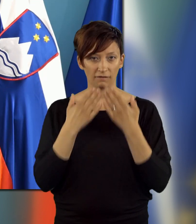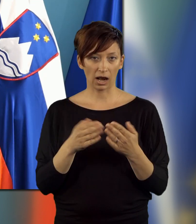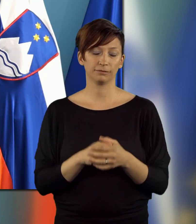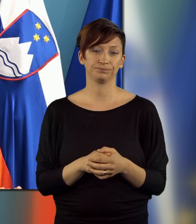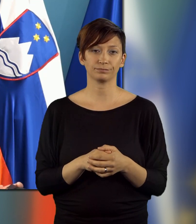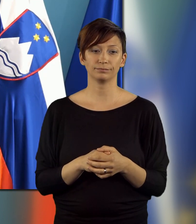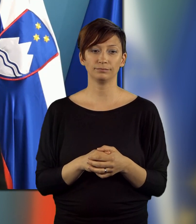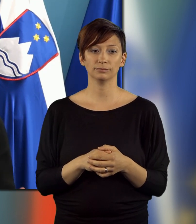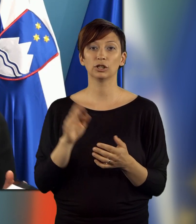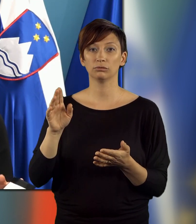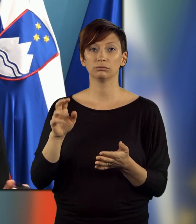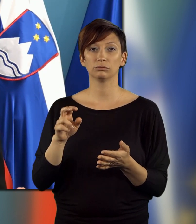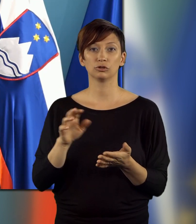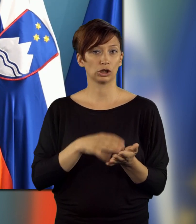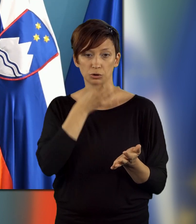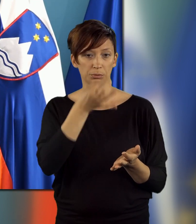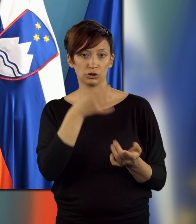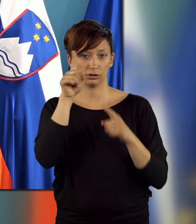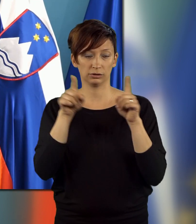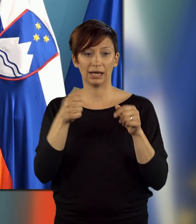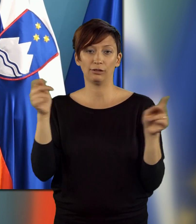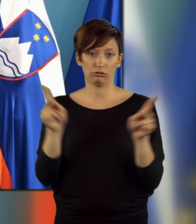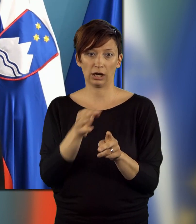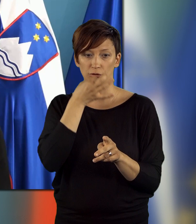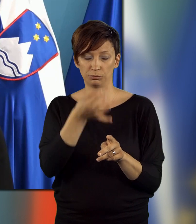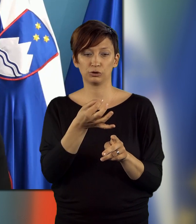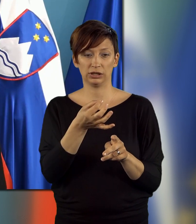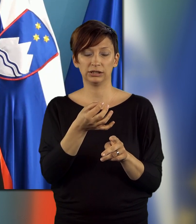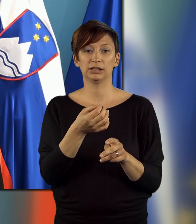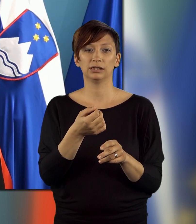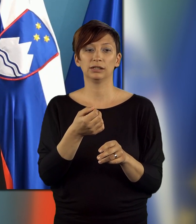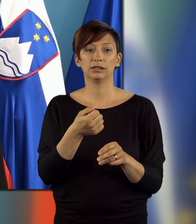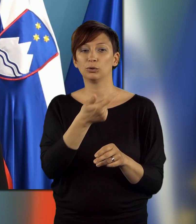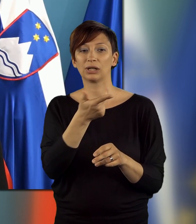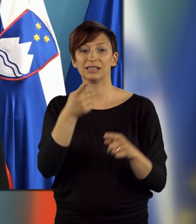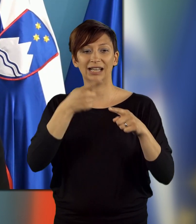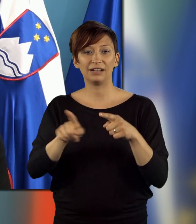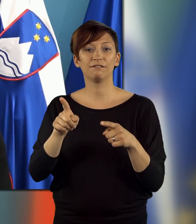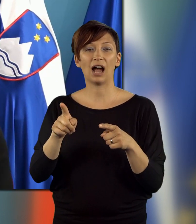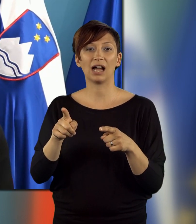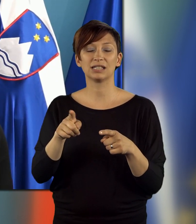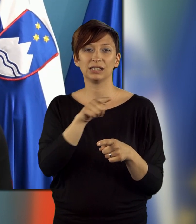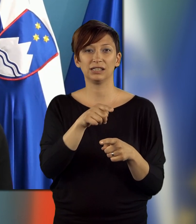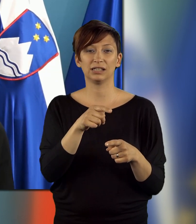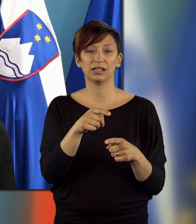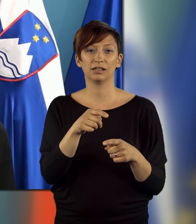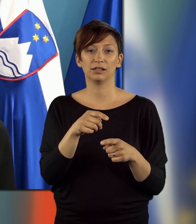Hvala. Če ni drugih vprašanj? Eno kratko. Kratko vprašanje. V kateri fazi je